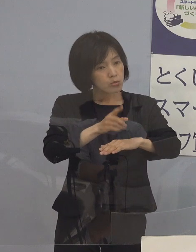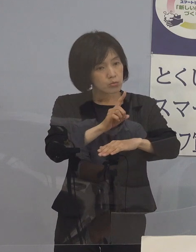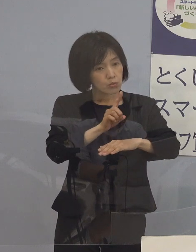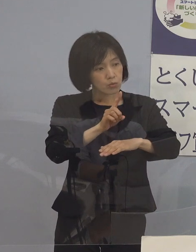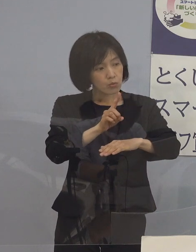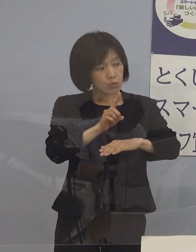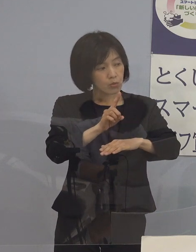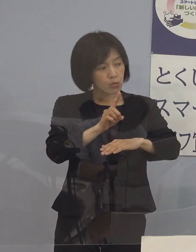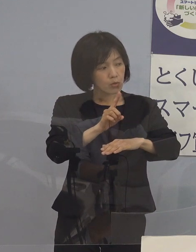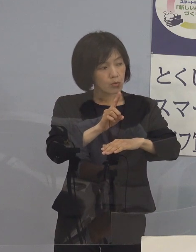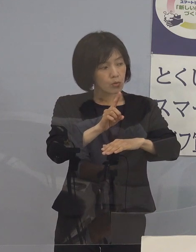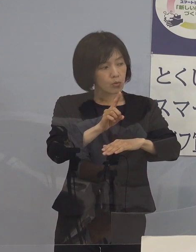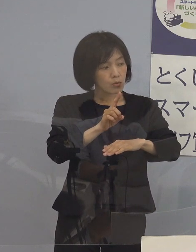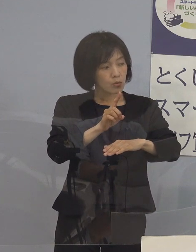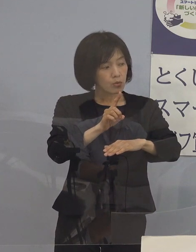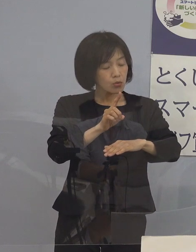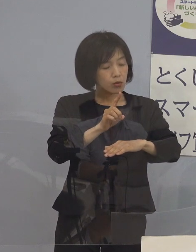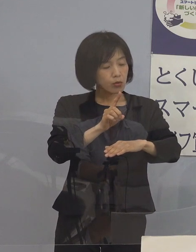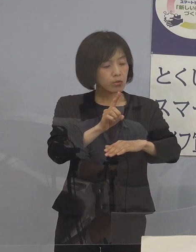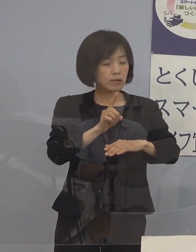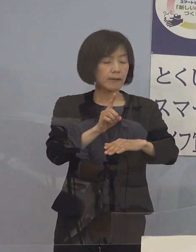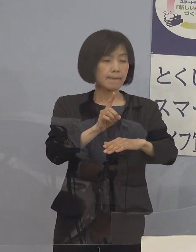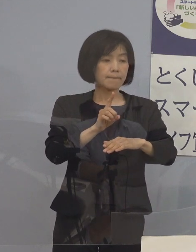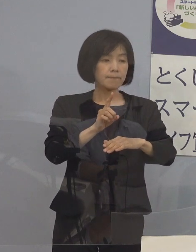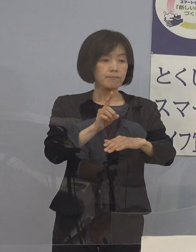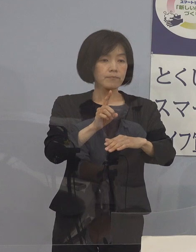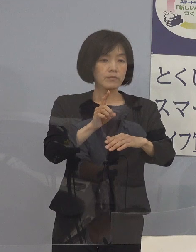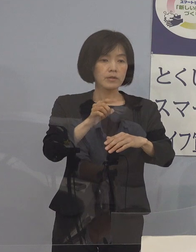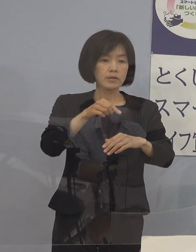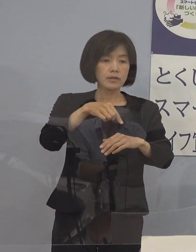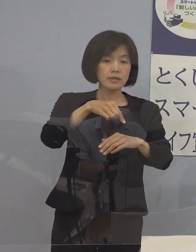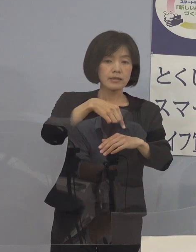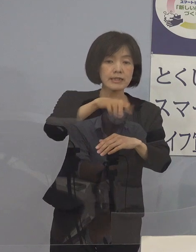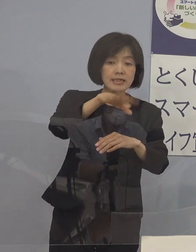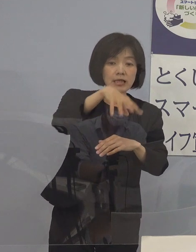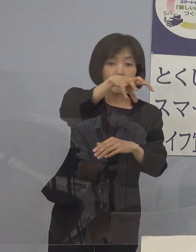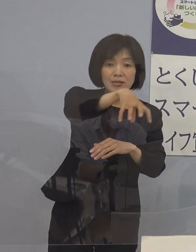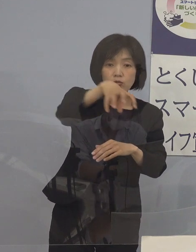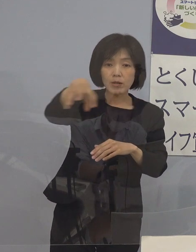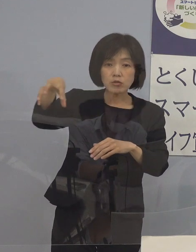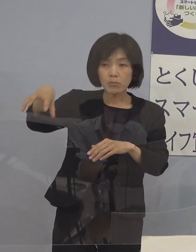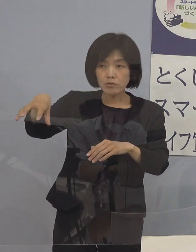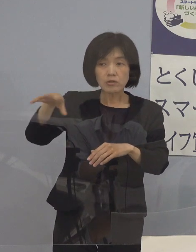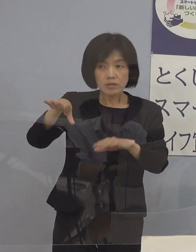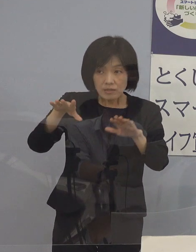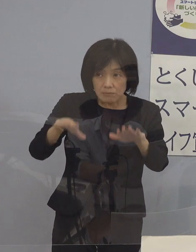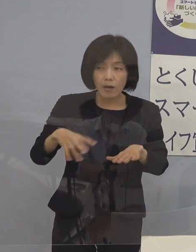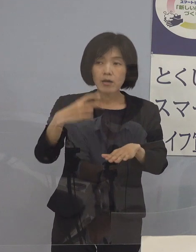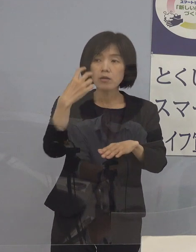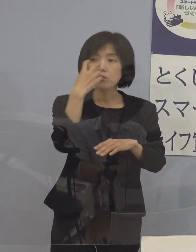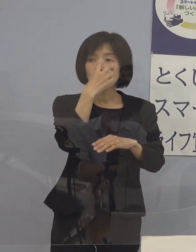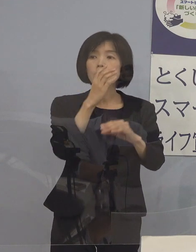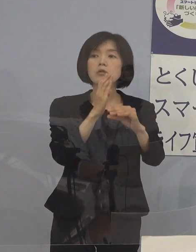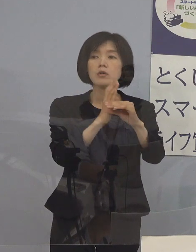にそんなにはないということですか？ いや、立ち寄り先については今調査中です。 あ、調査中です。 はい、